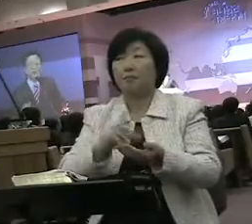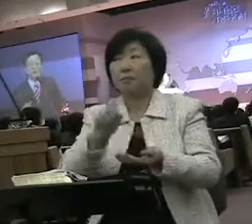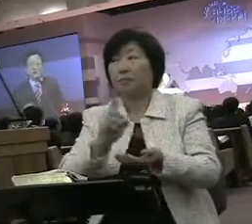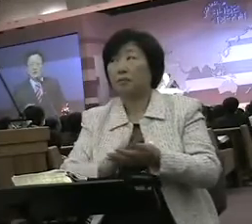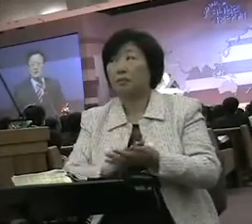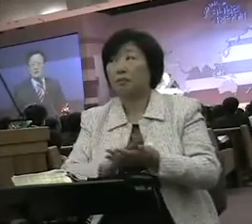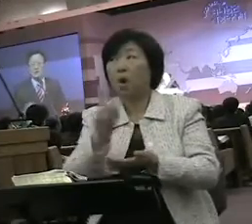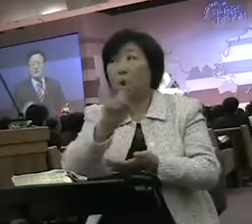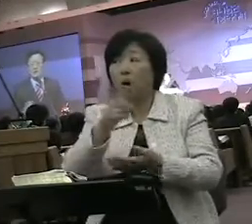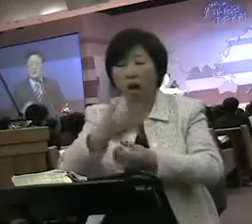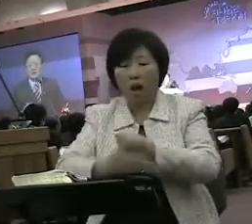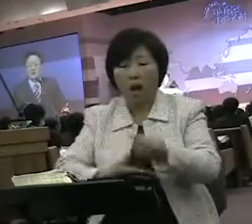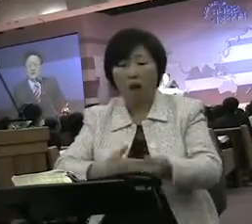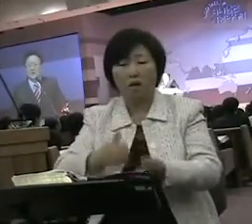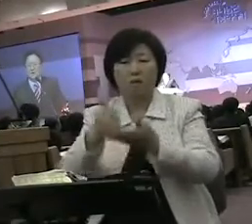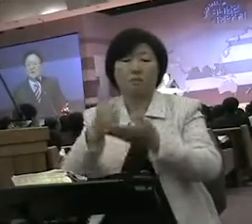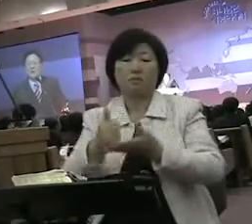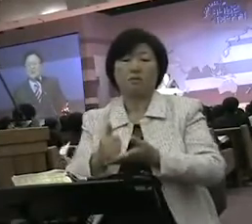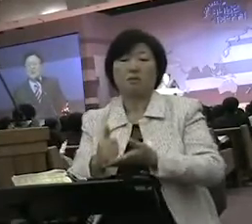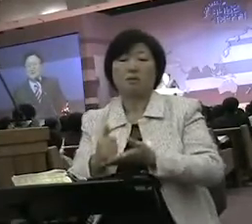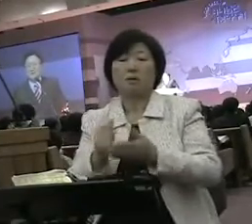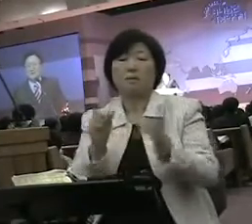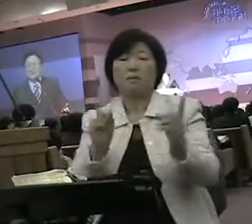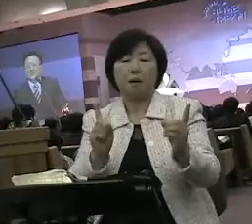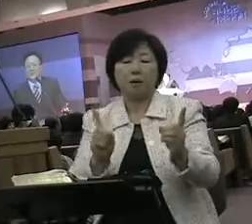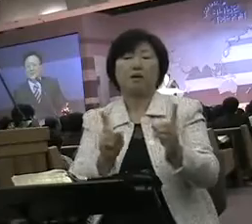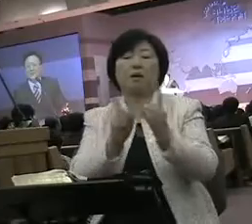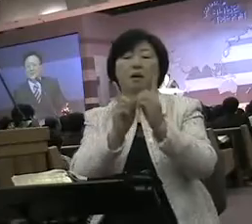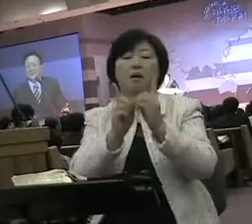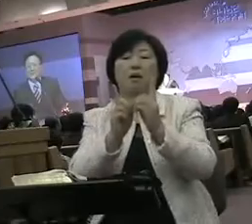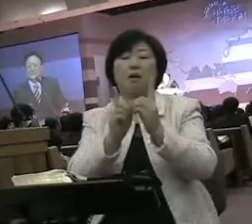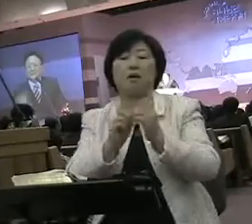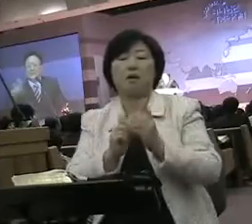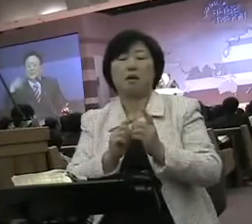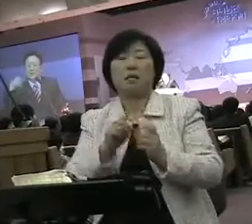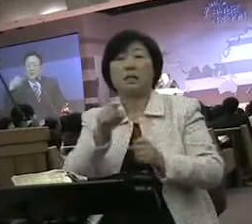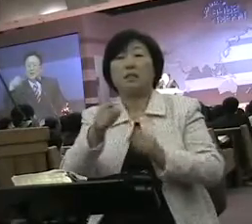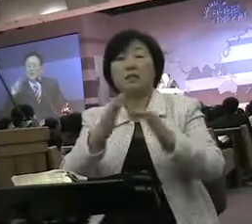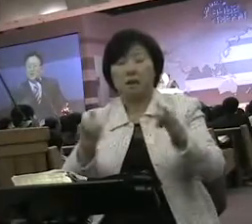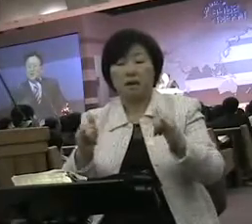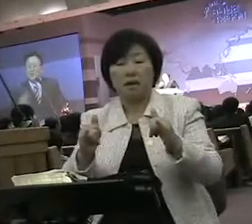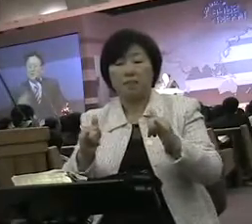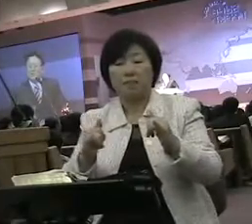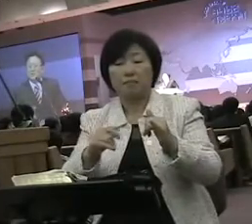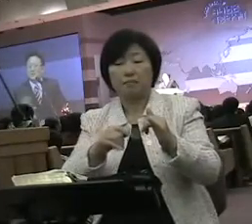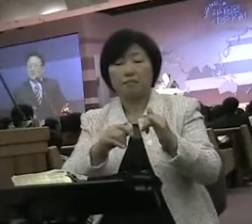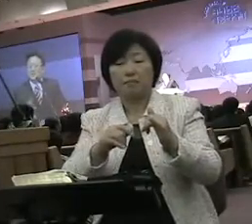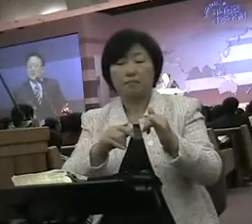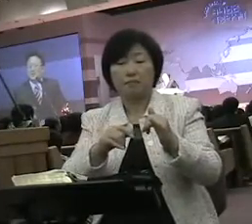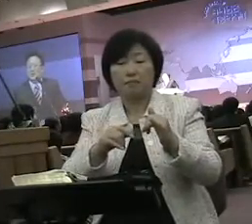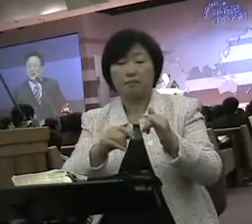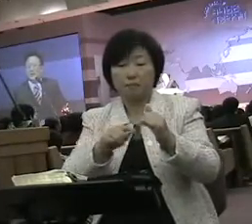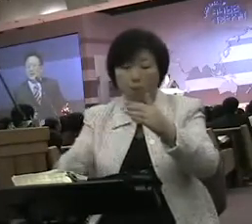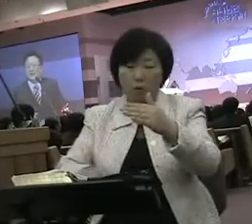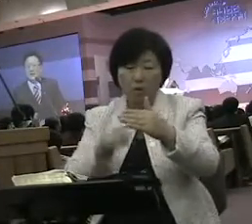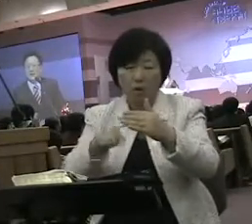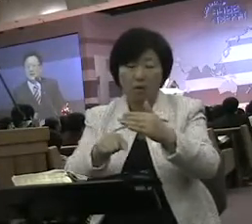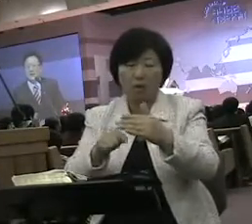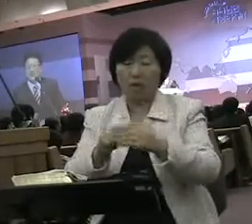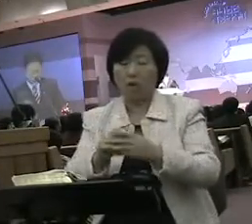하나님. 어떤 하나님을 만났는가? 이 사람 속에 어떤 하나님이 담겨